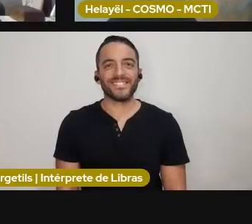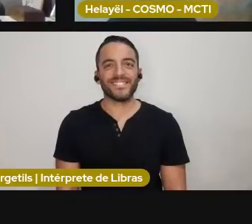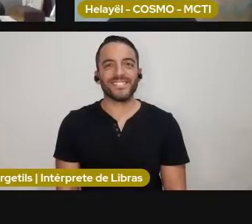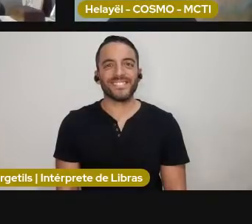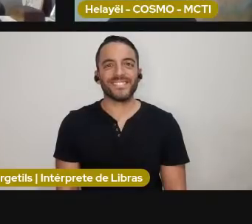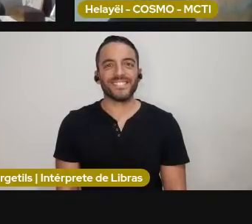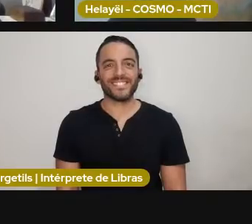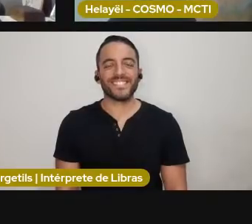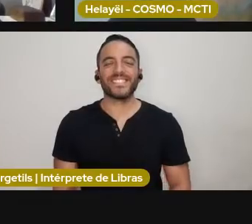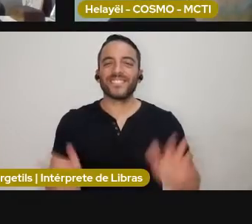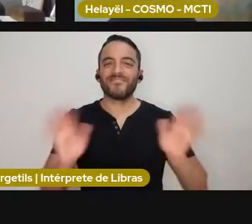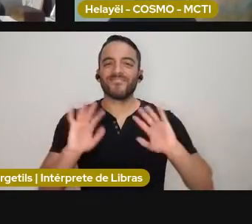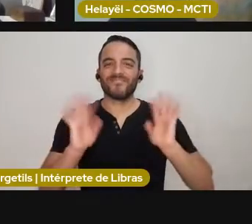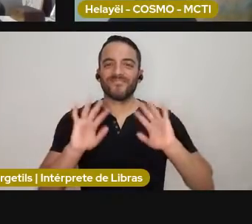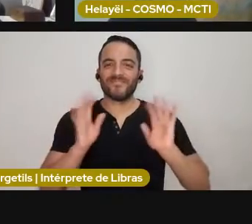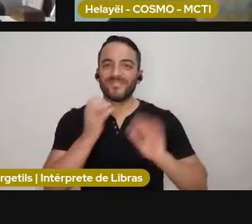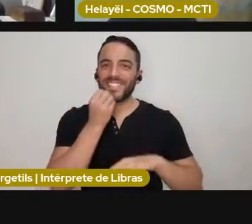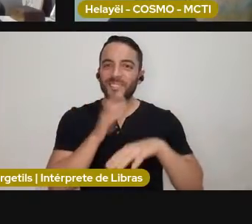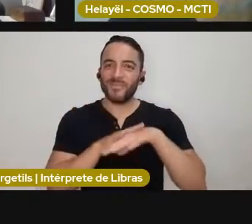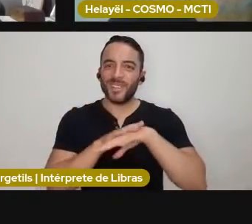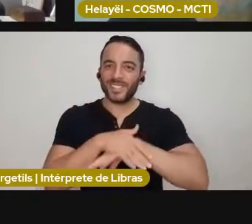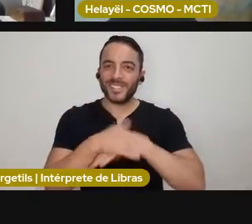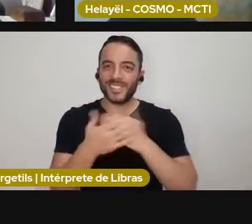Boa noite.